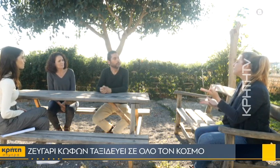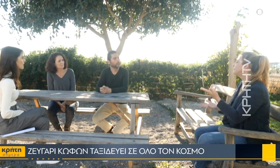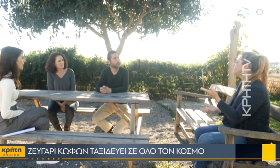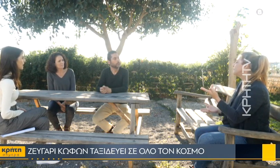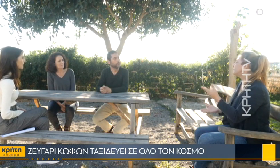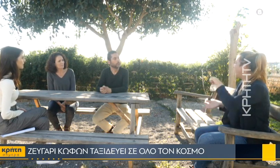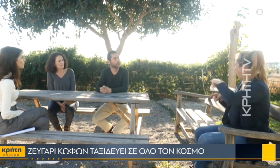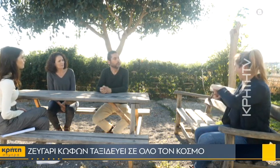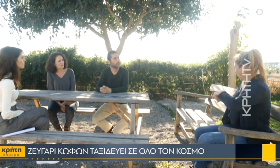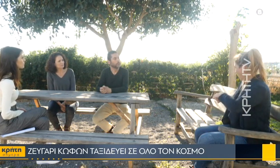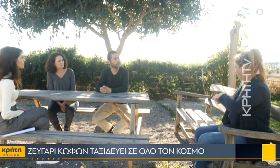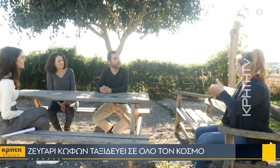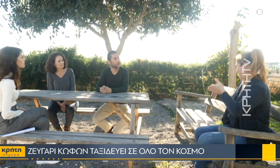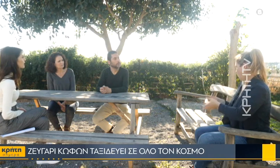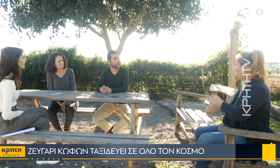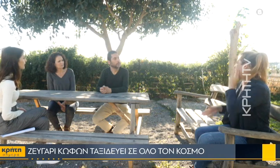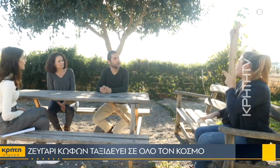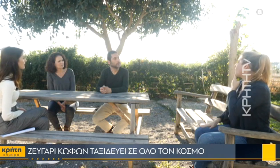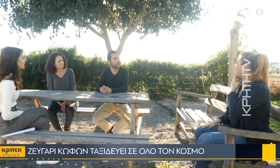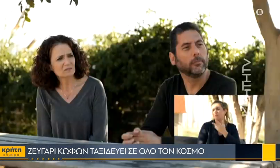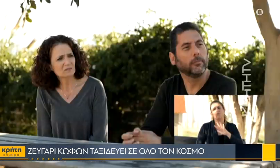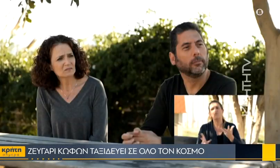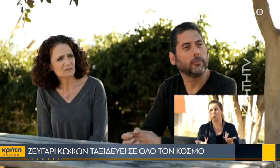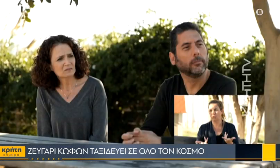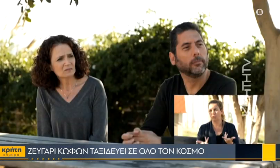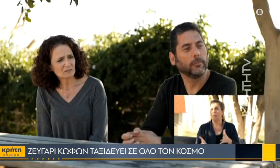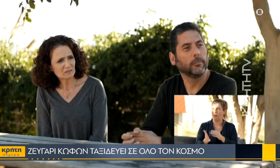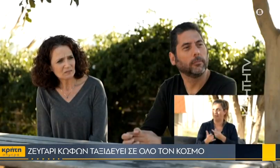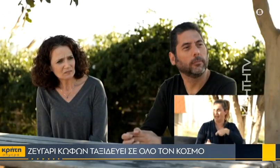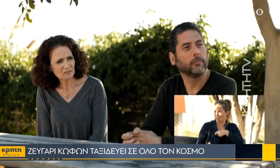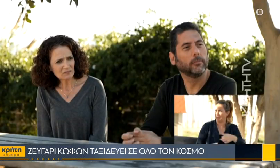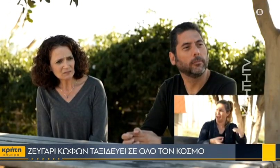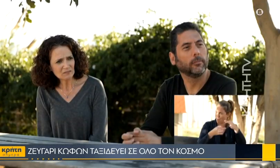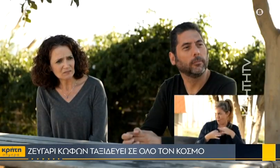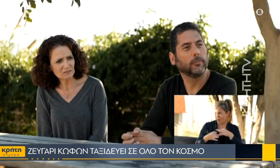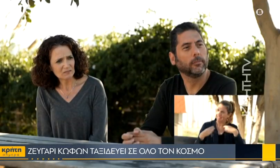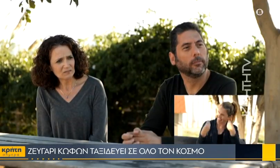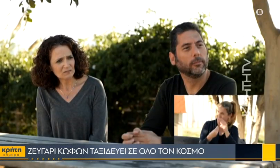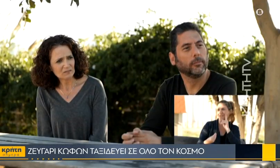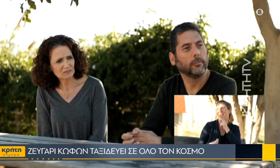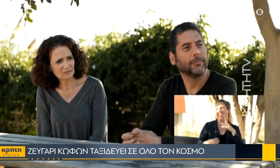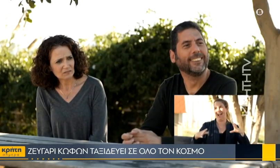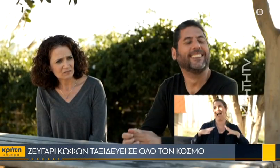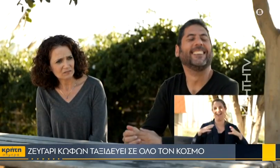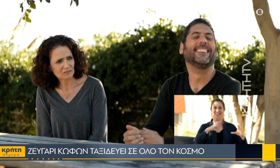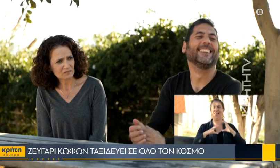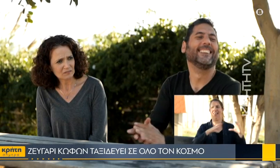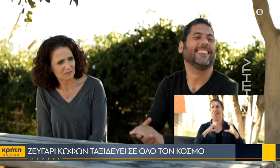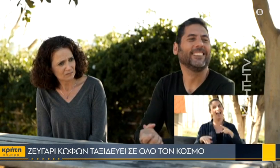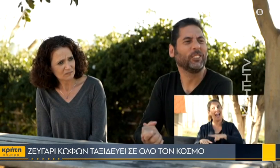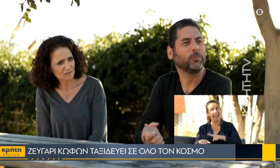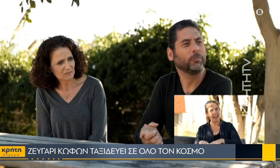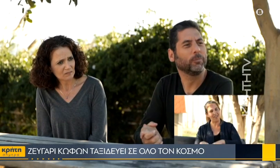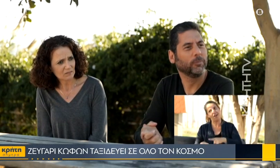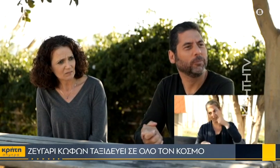κοφό στην Ελλάδα, γιατί μου είπες ότι στην Ισπανία την ξεχωρίζεις την Ισπανία ως τη χώρα την πιο φιλόξενη. Η Ελλάδα